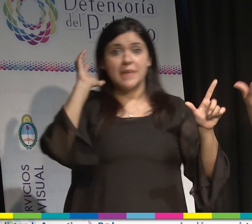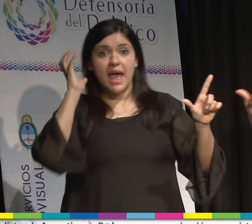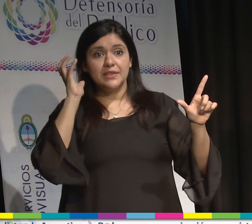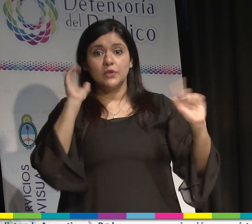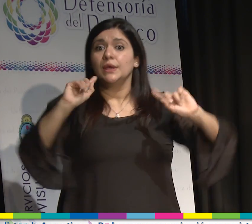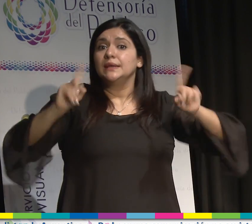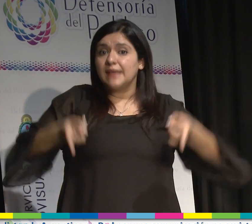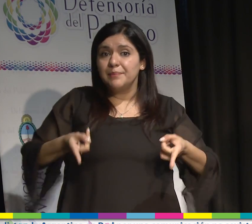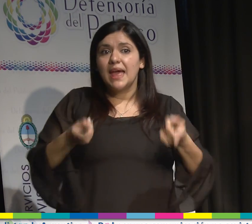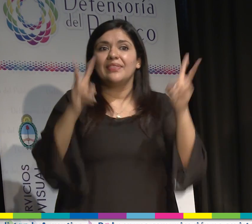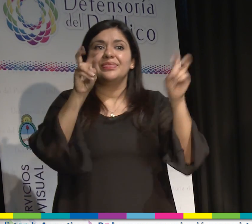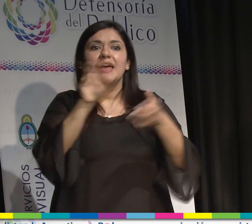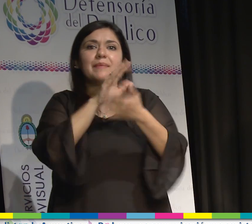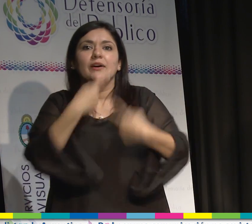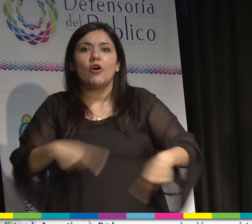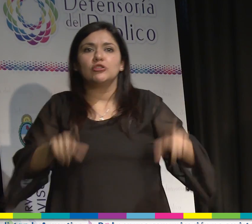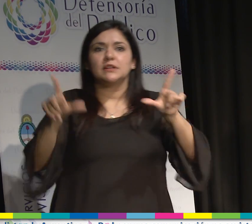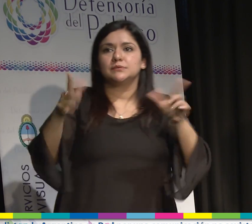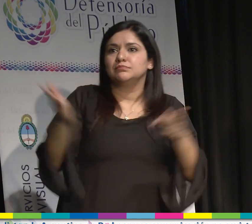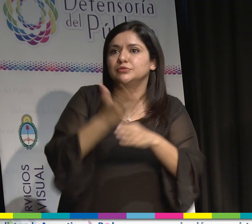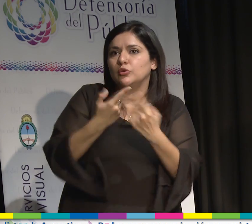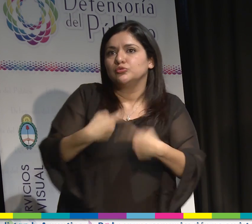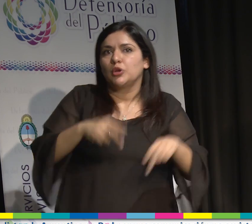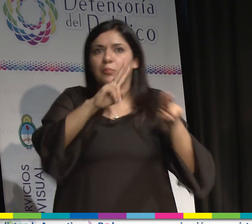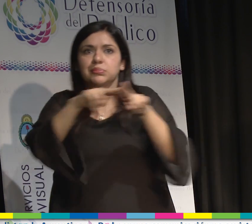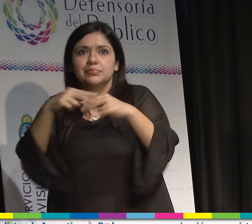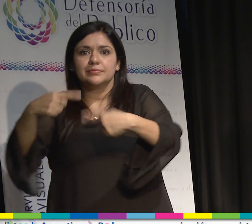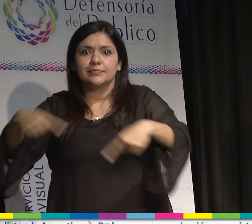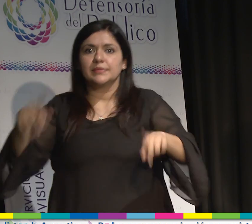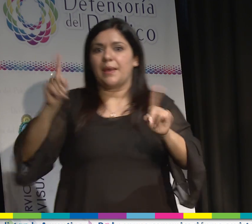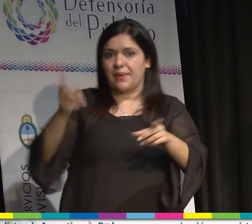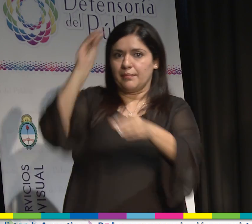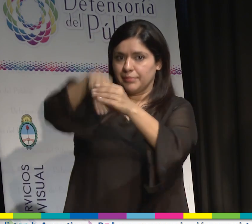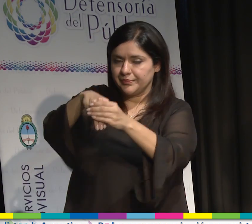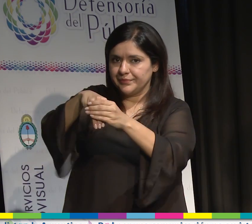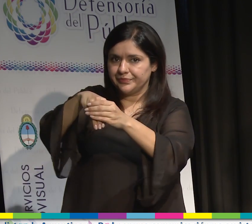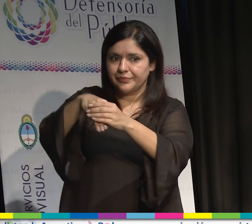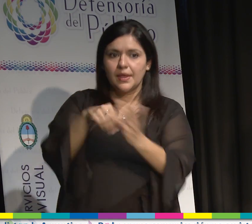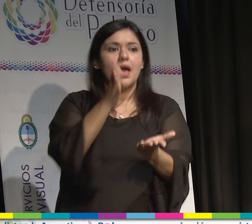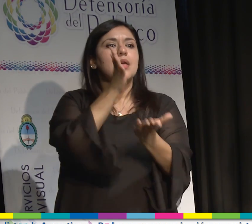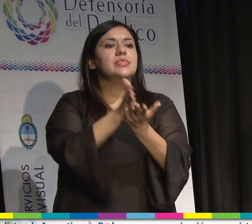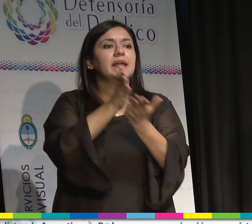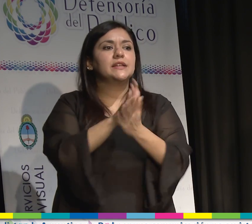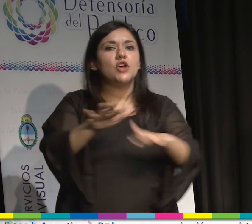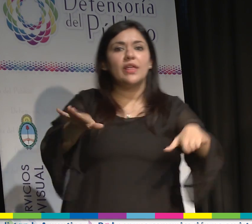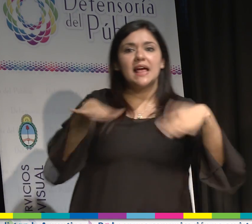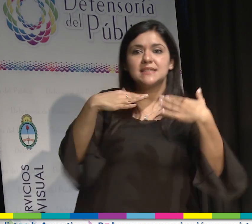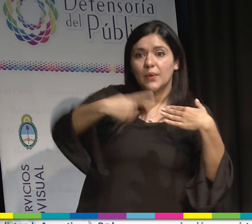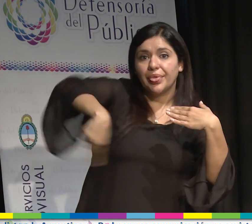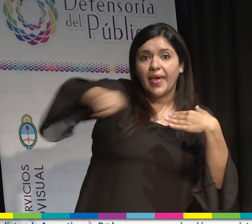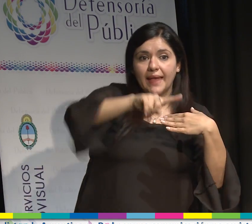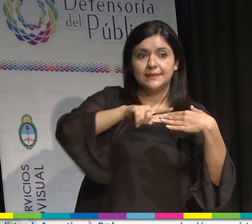producción de contenidos los derechos de los públicos de las audiencias una comunicación